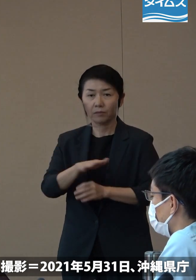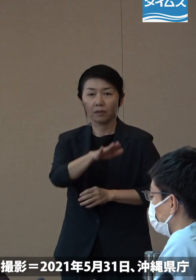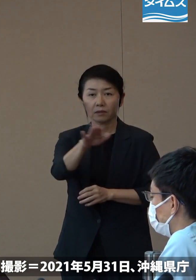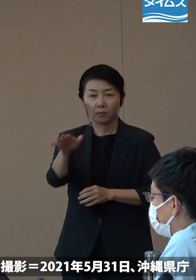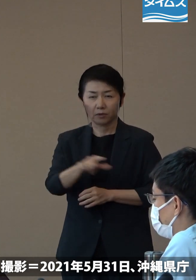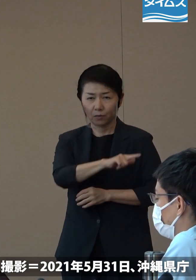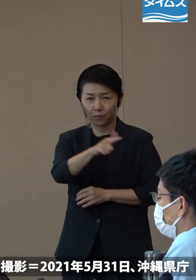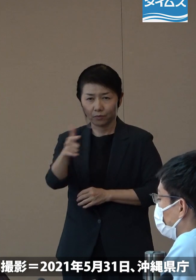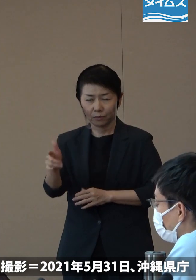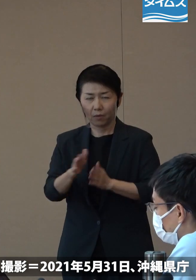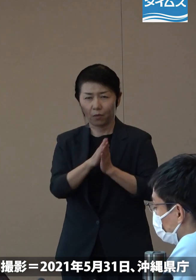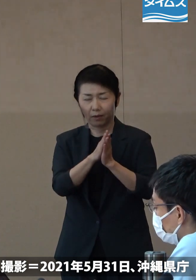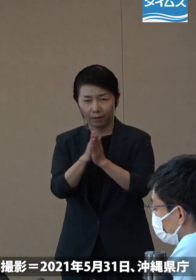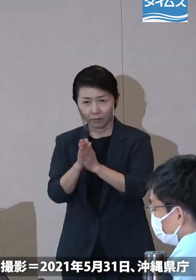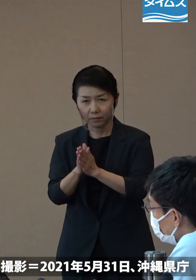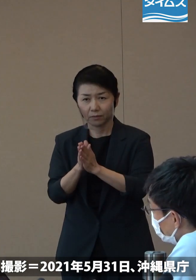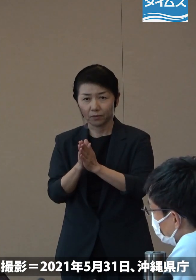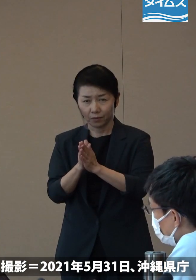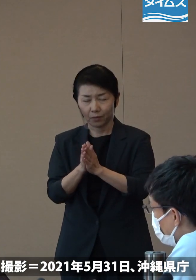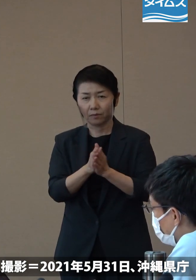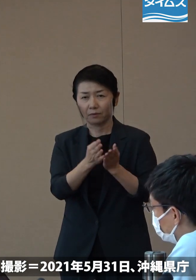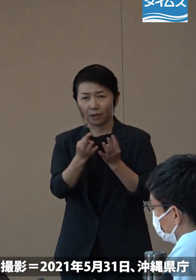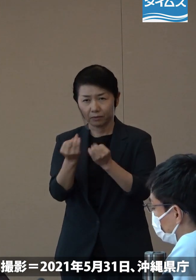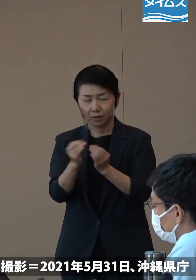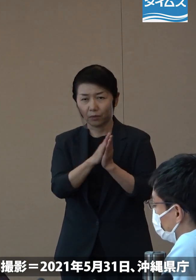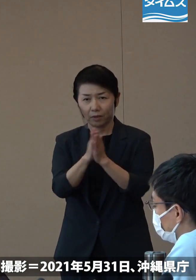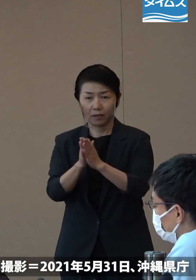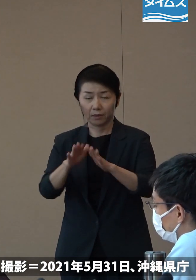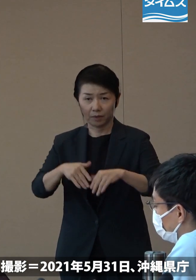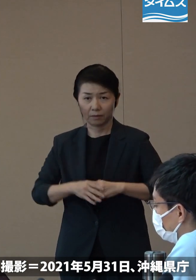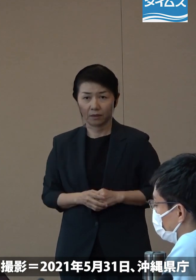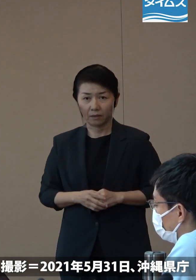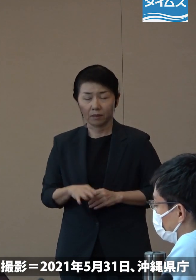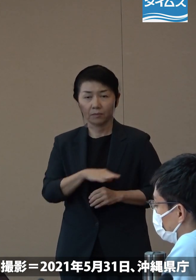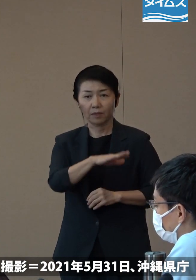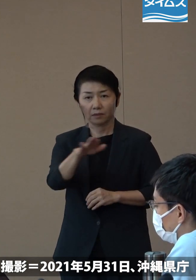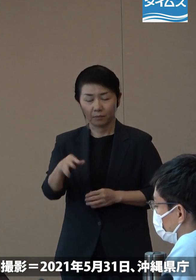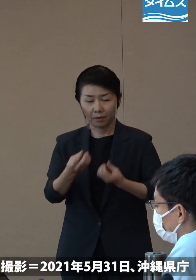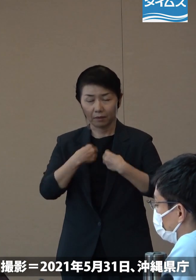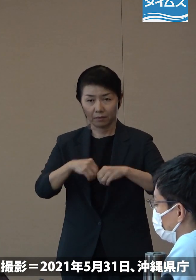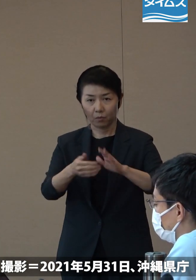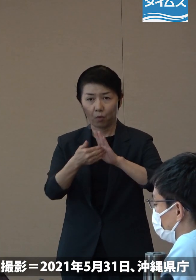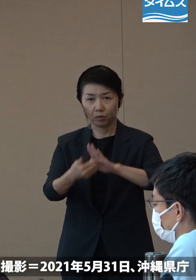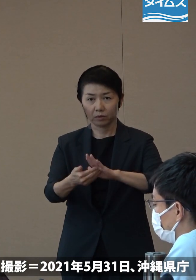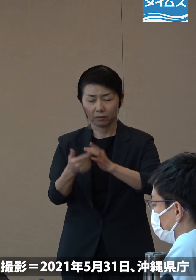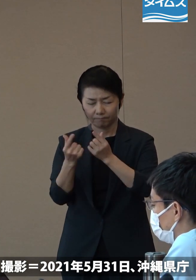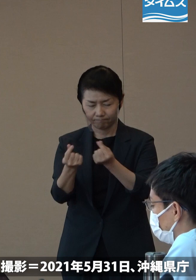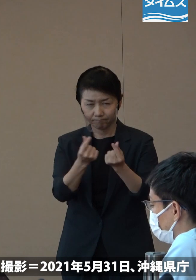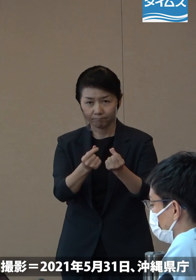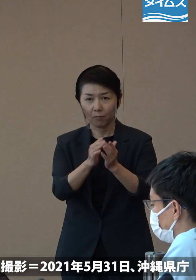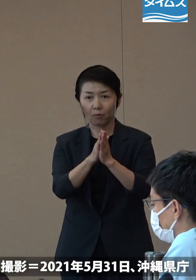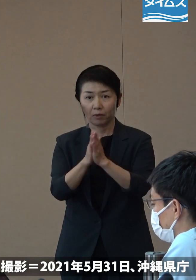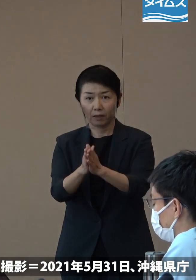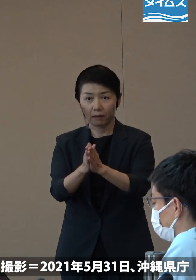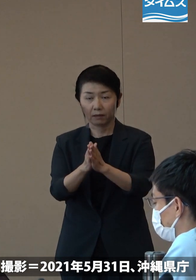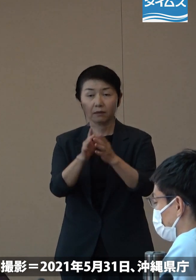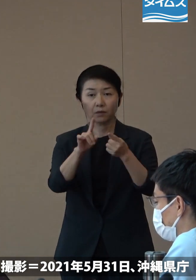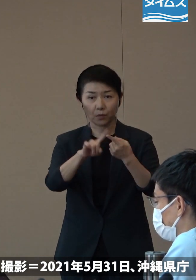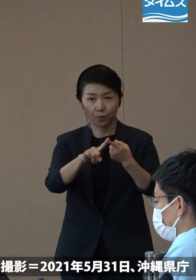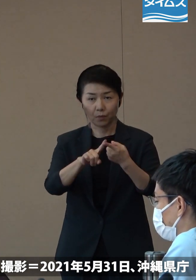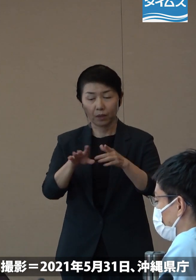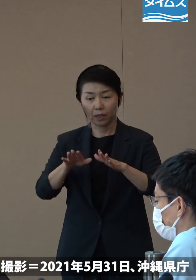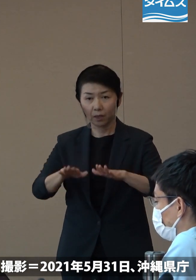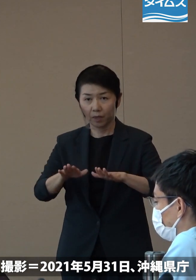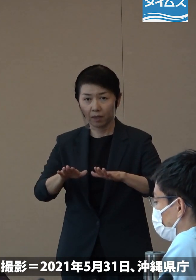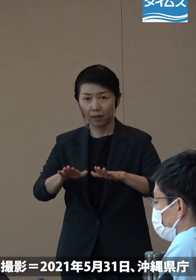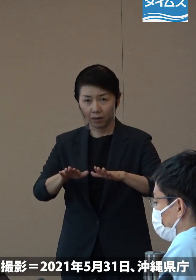々な要請やお願いをしておりますが、皆様に感染防止対策の徹底などをお願いするとともに、現